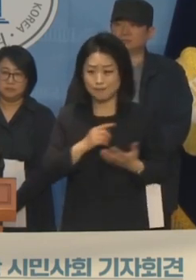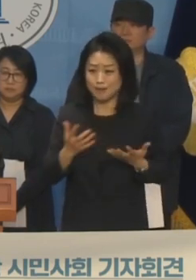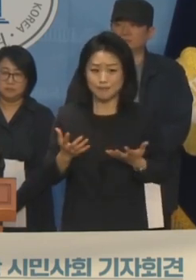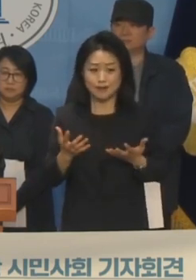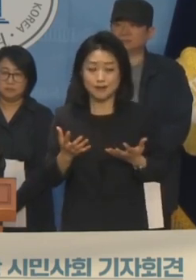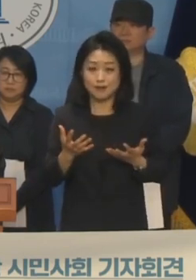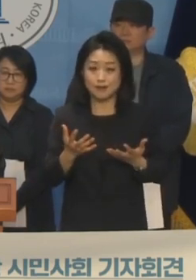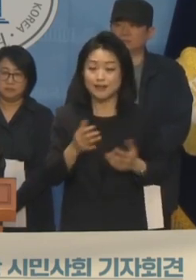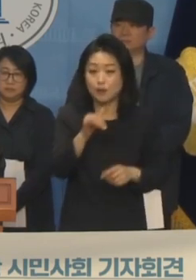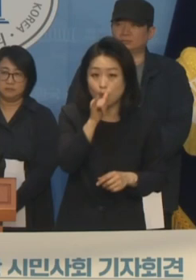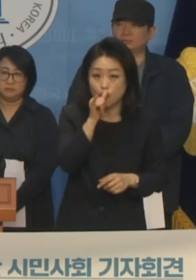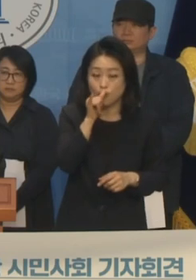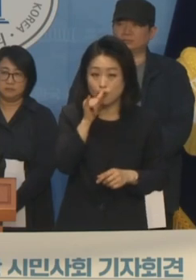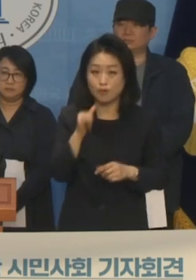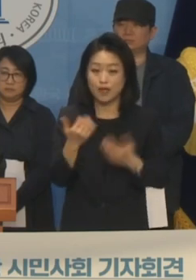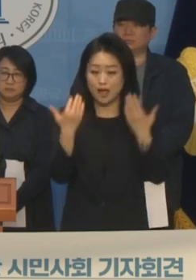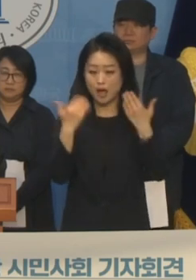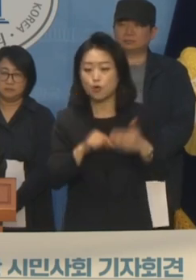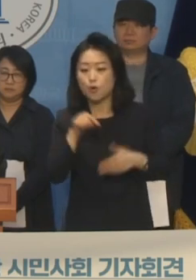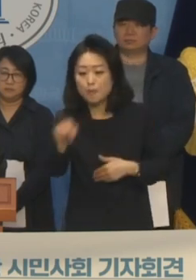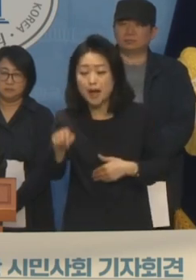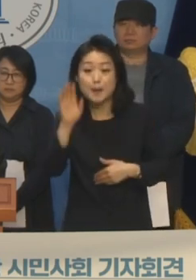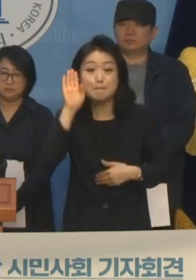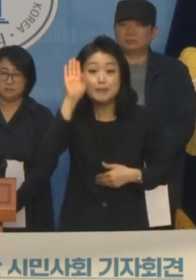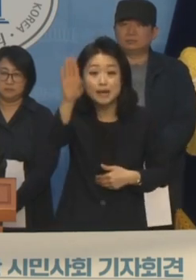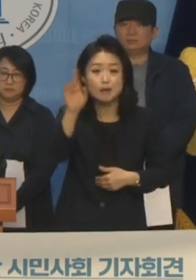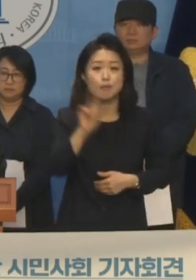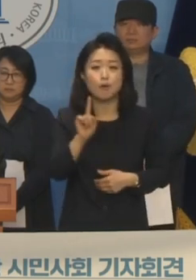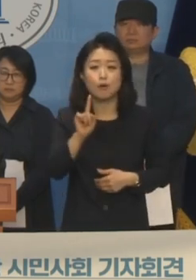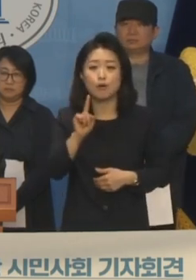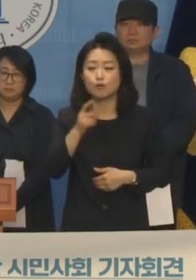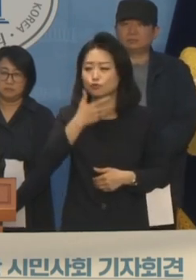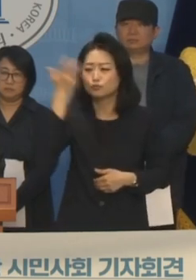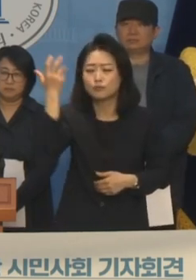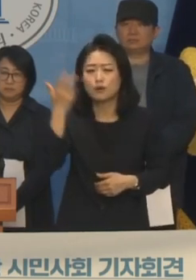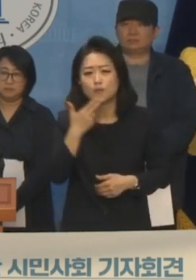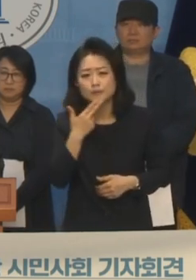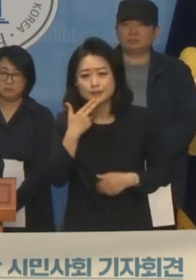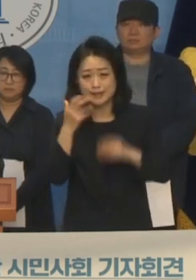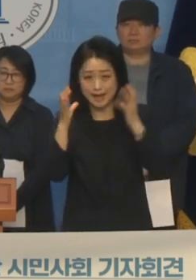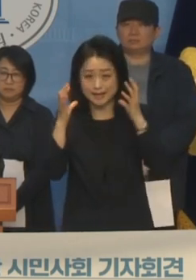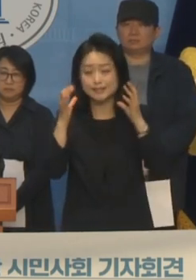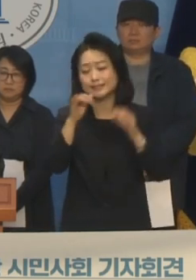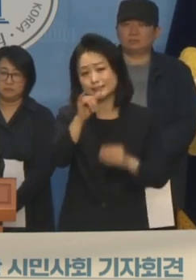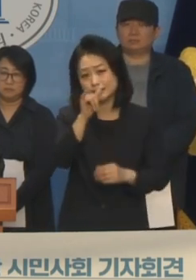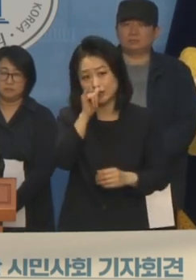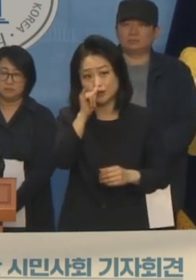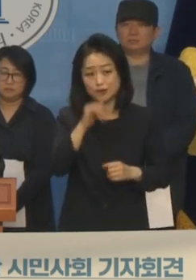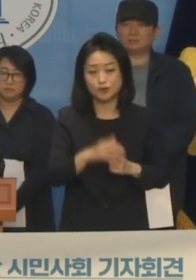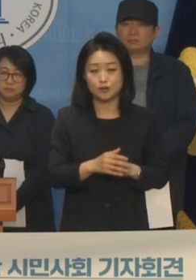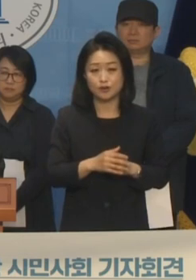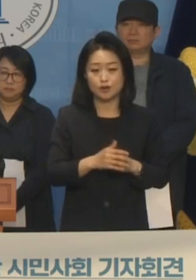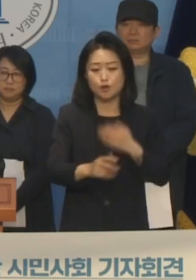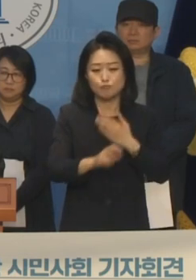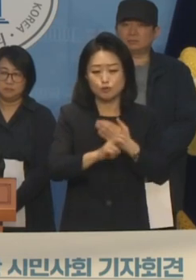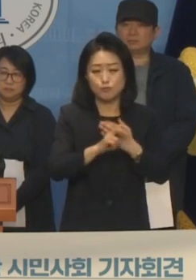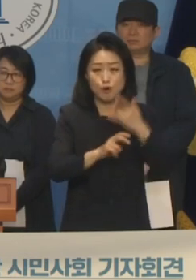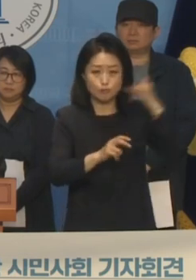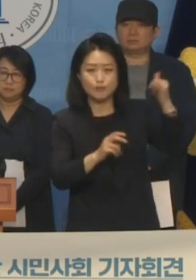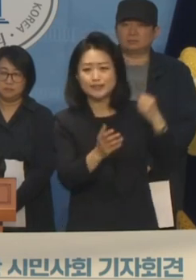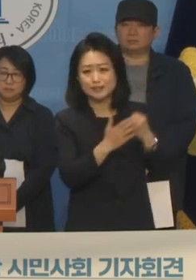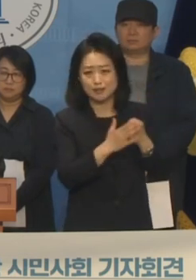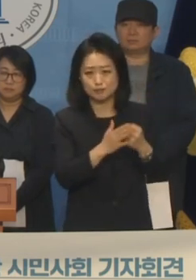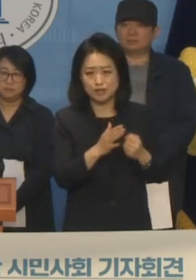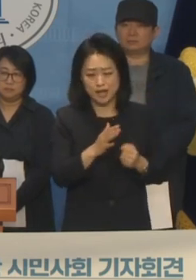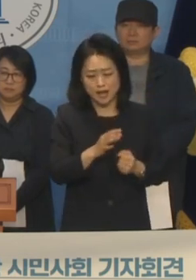아이, 학교 밖 미래를 꿈꾸는 것조차 어려운 아이들, 법적 지위나 체류 자격을 이유로 아이의 존재를 부인하는